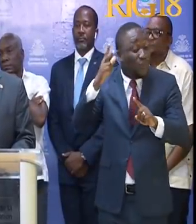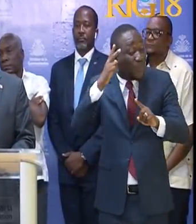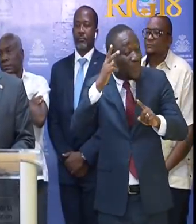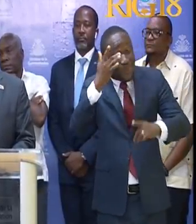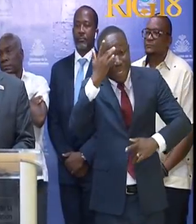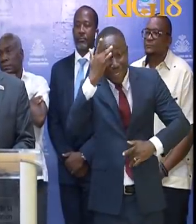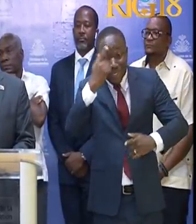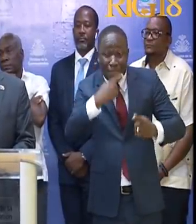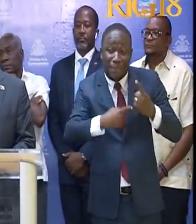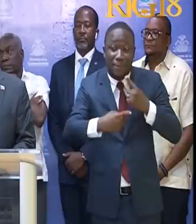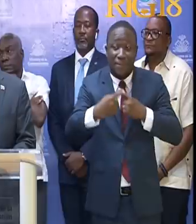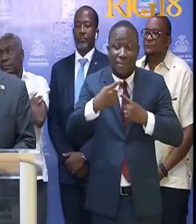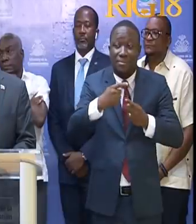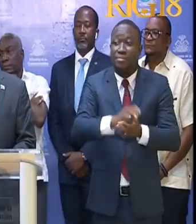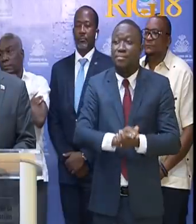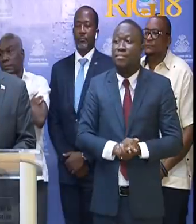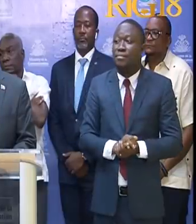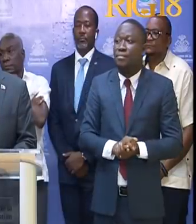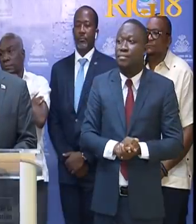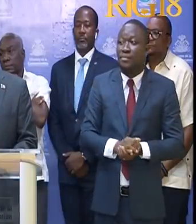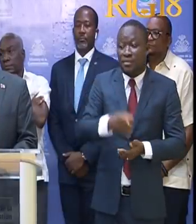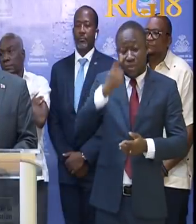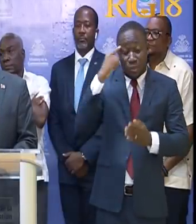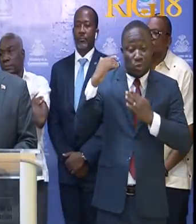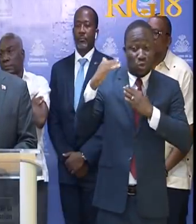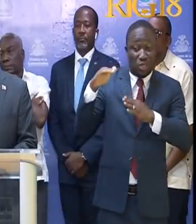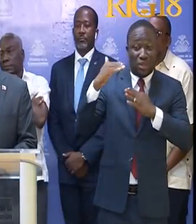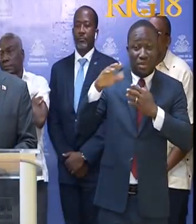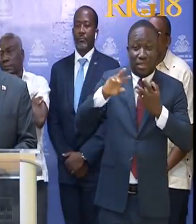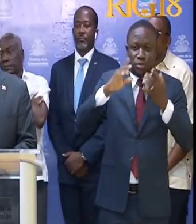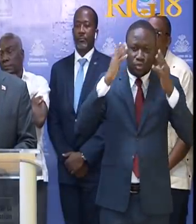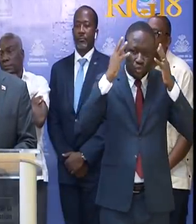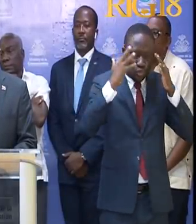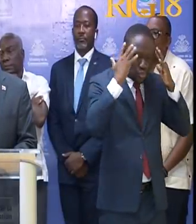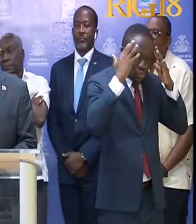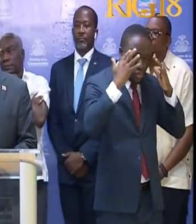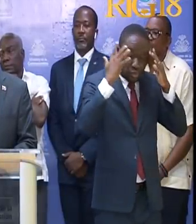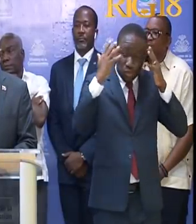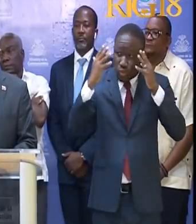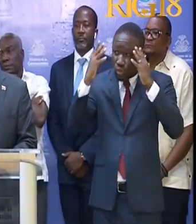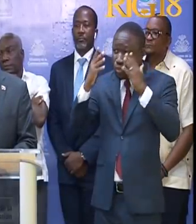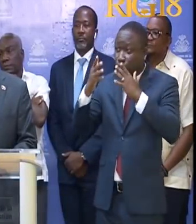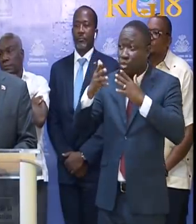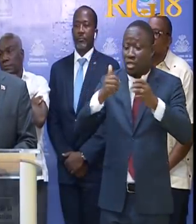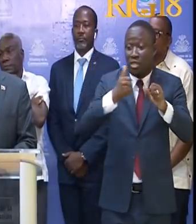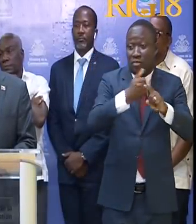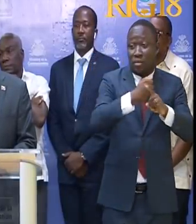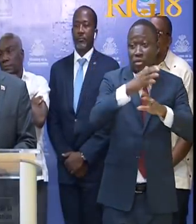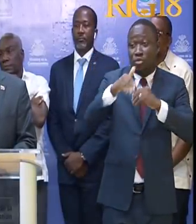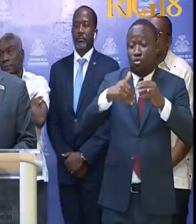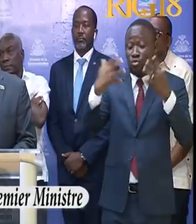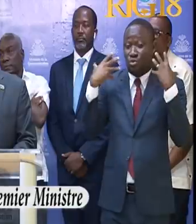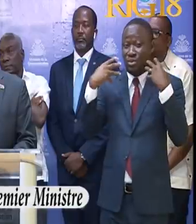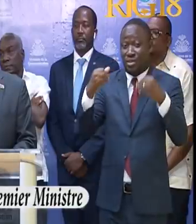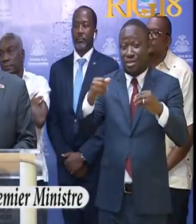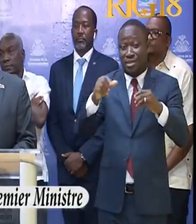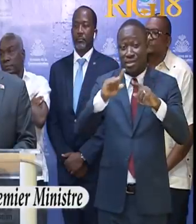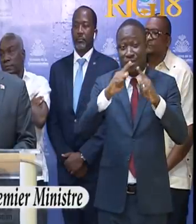été lancée. Pour limiter les dégâts du coronavirus qui menace la santé de tous nos